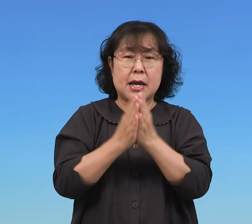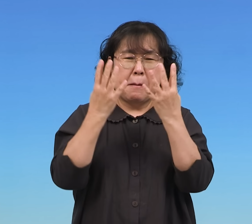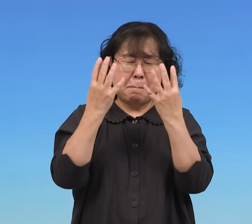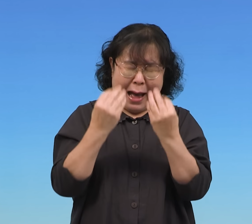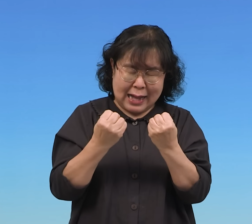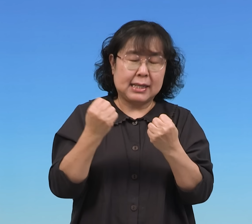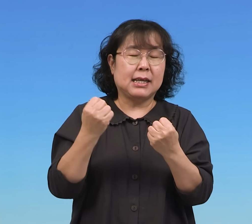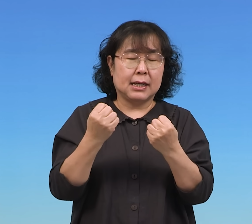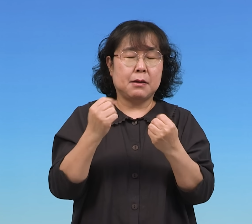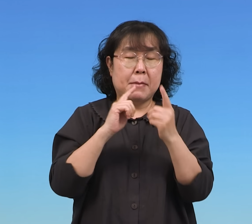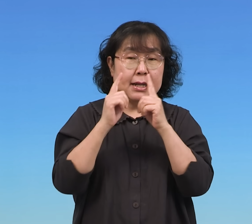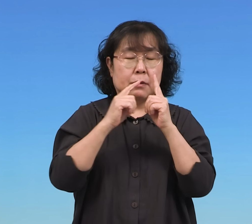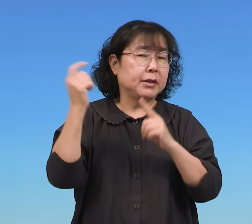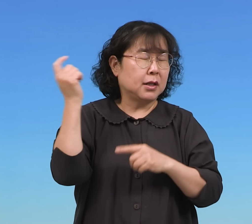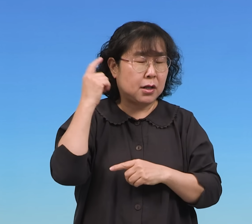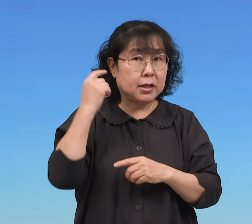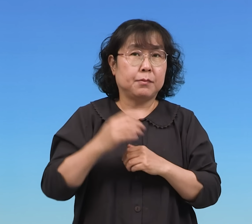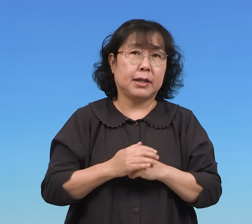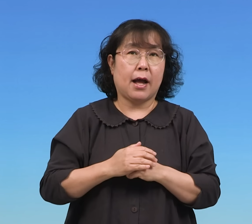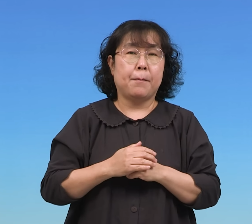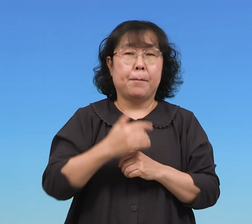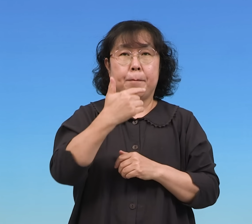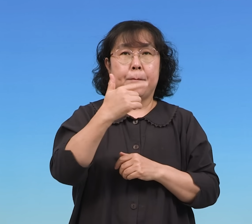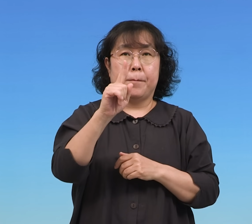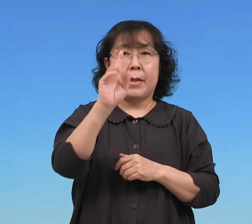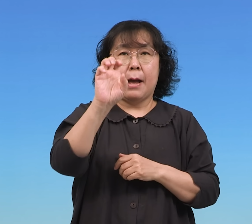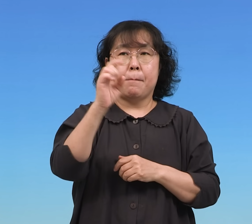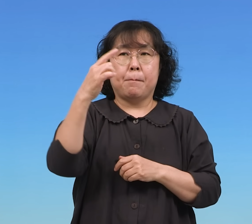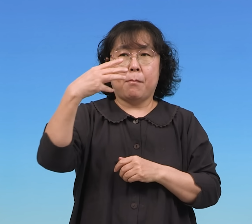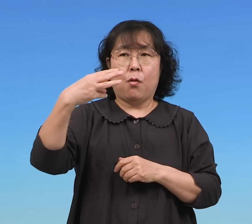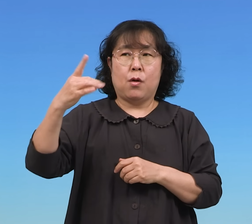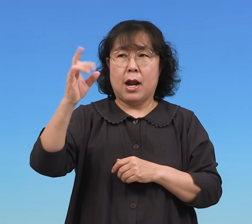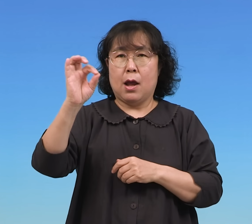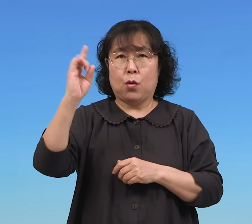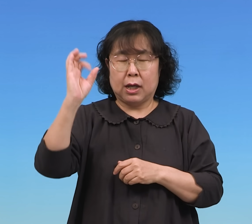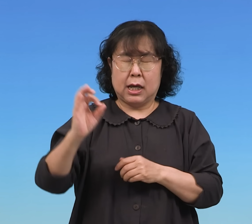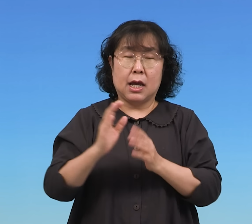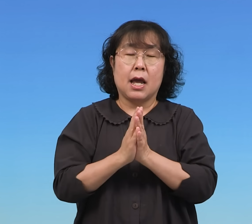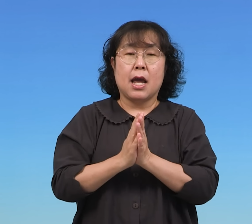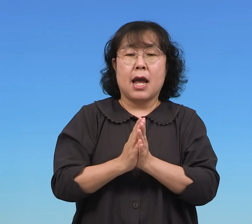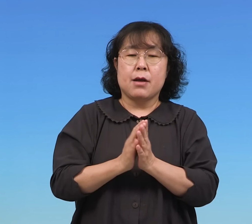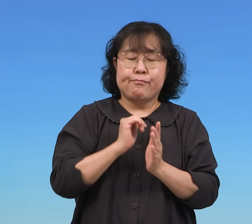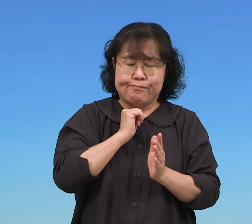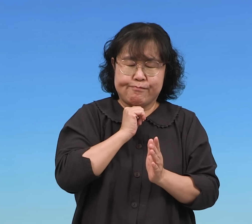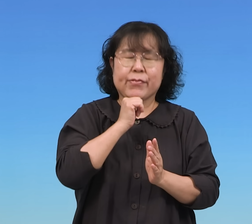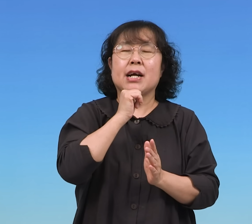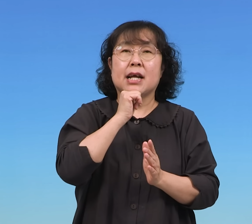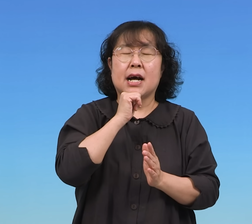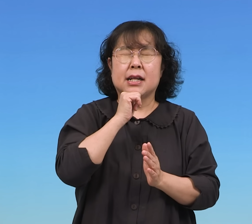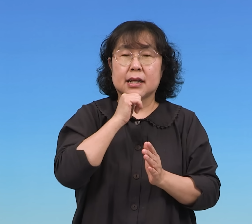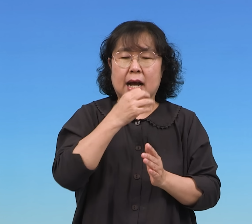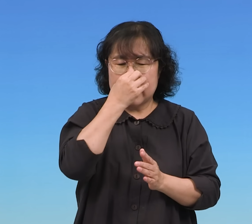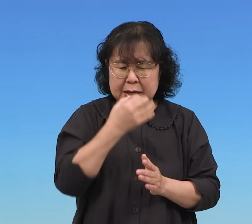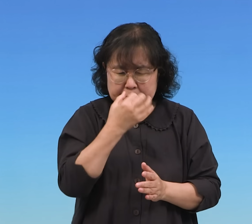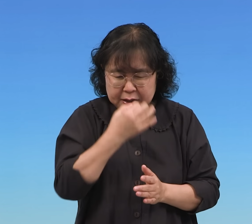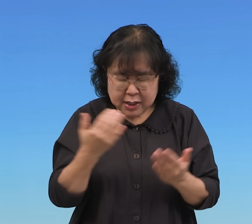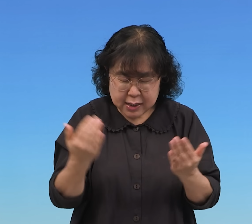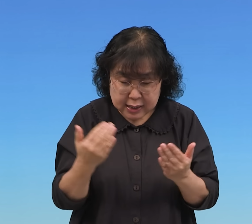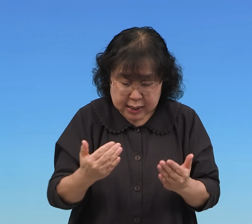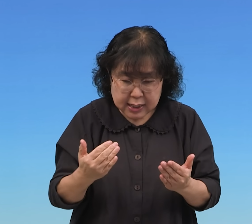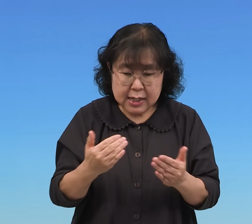여러 선생님에게 들었습니다. 나폴레옹이 그렇게 가난과 역경을 다 극복하고 프랑스 황제 자리까지 오를 수